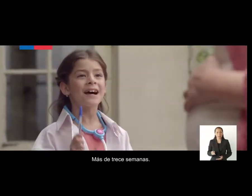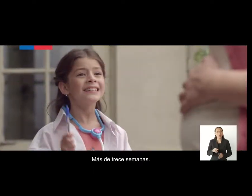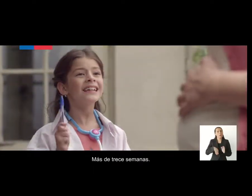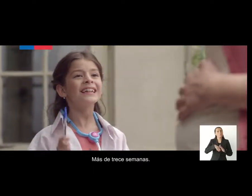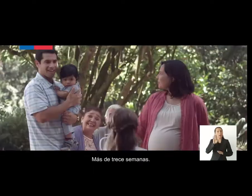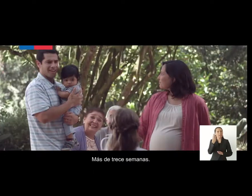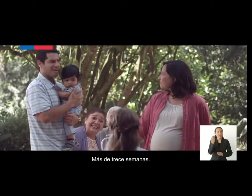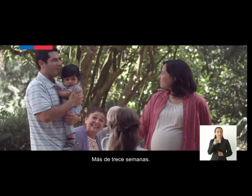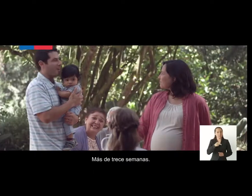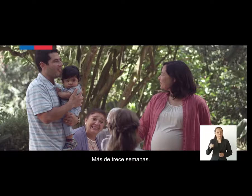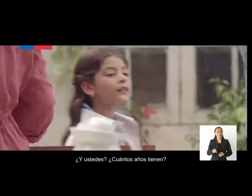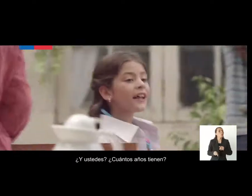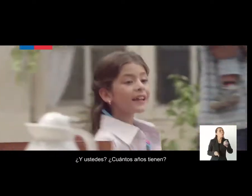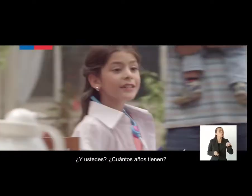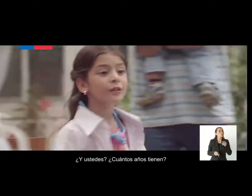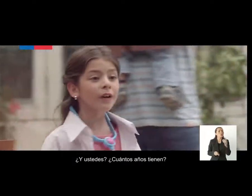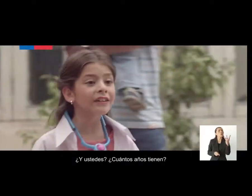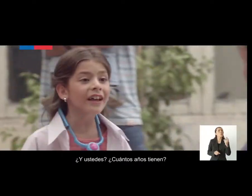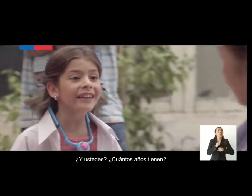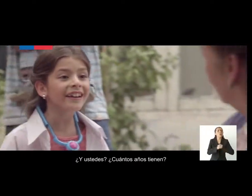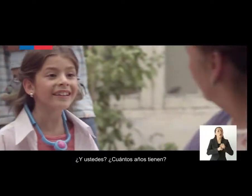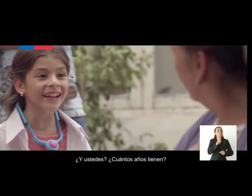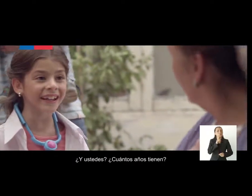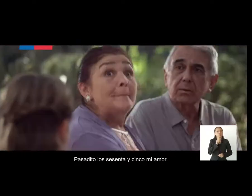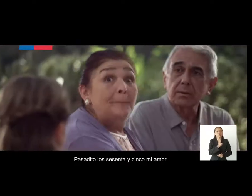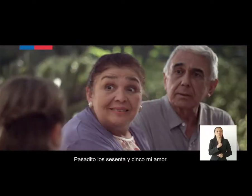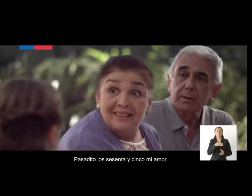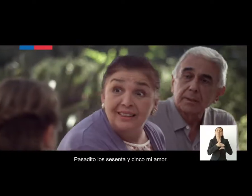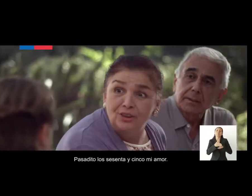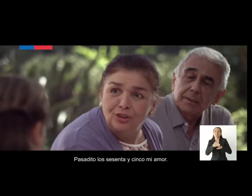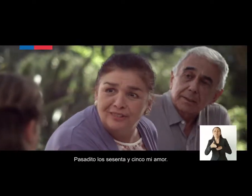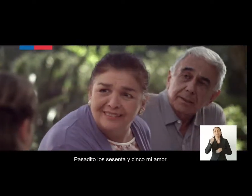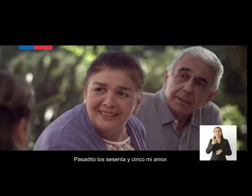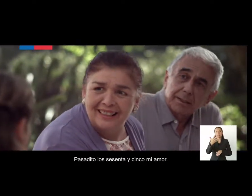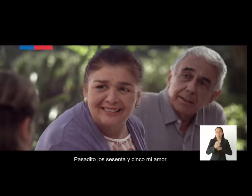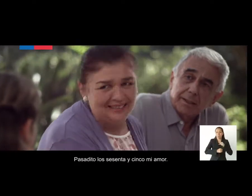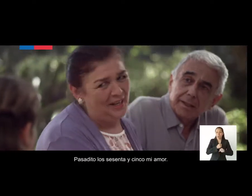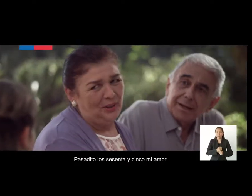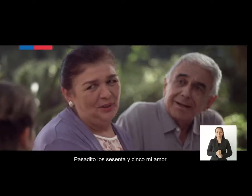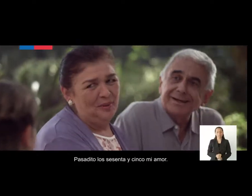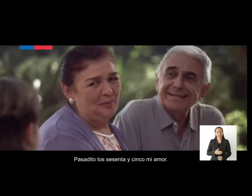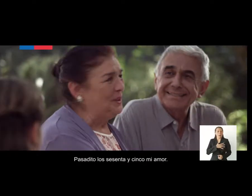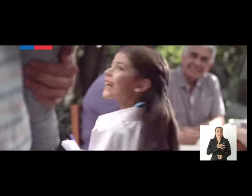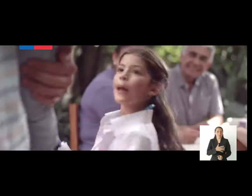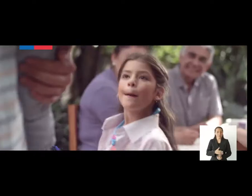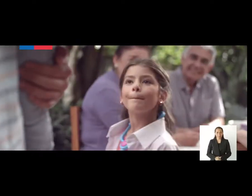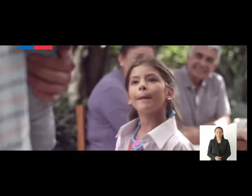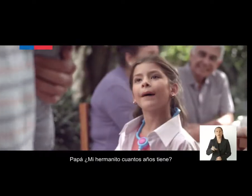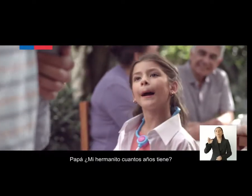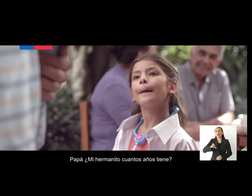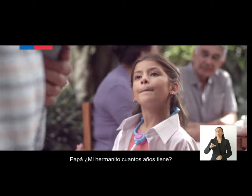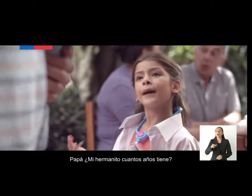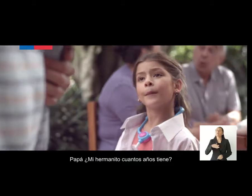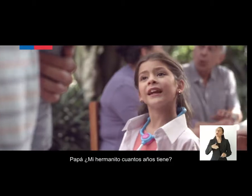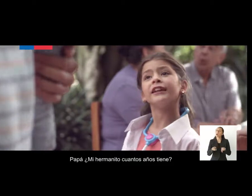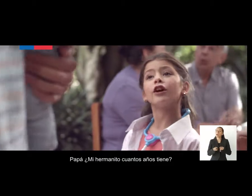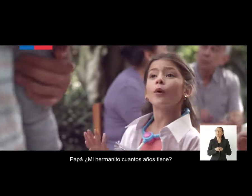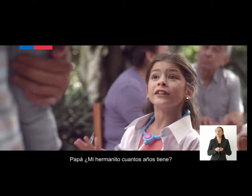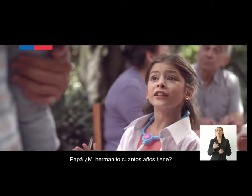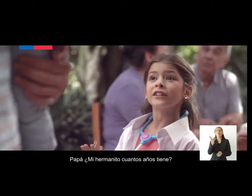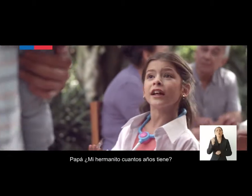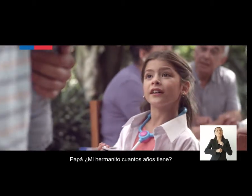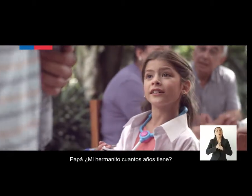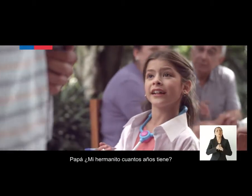semanas pantallas tiene pasado y tú nos hace testificó mi amor papá mi